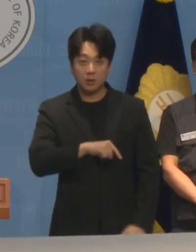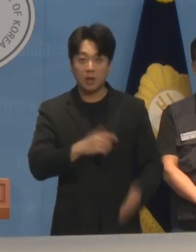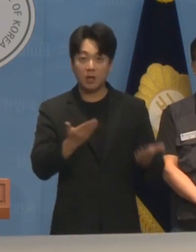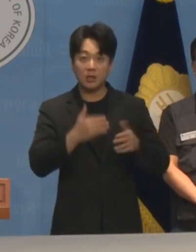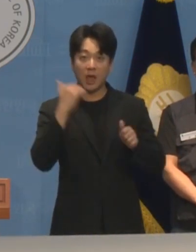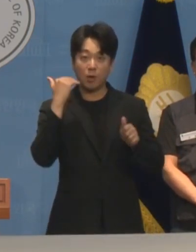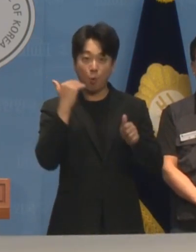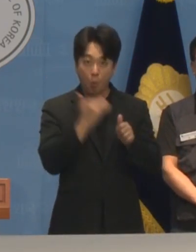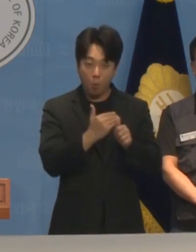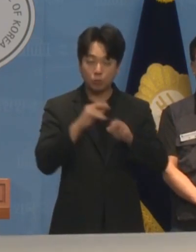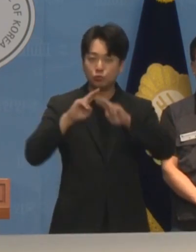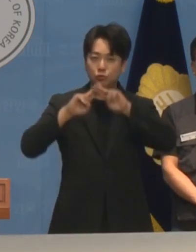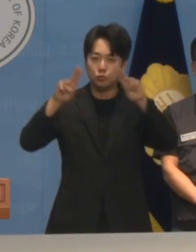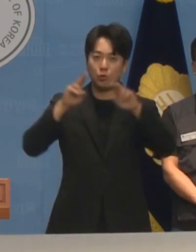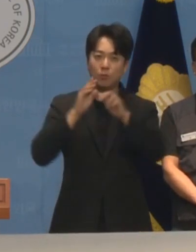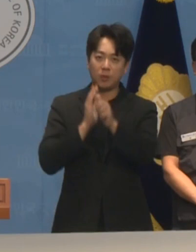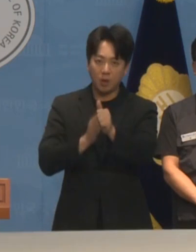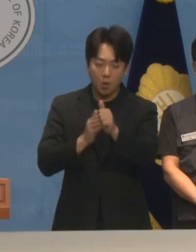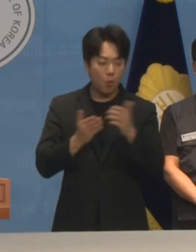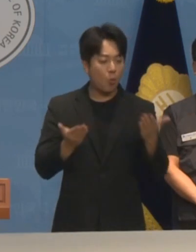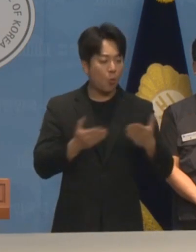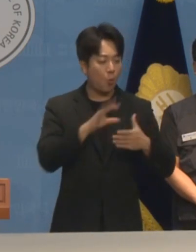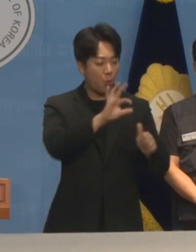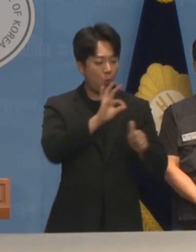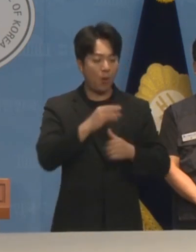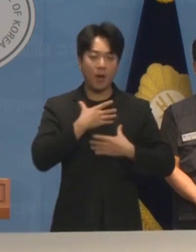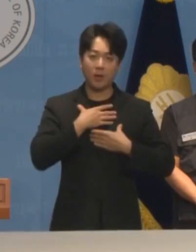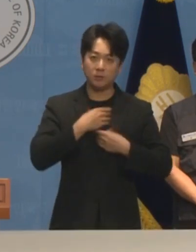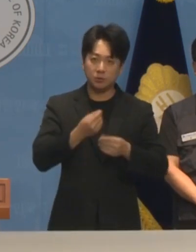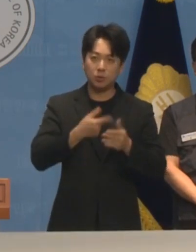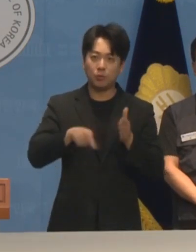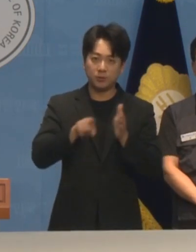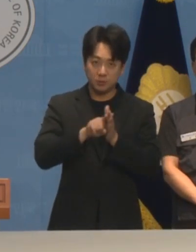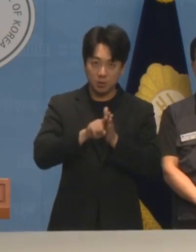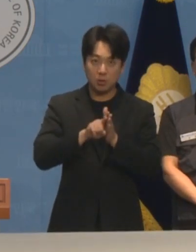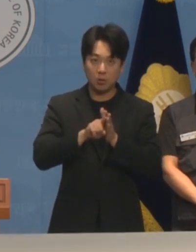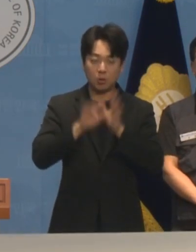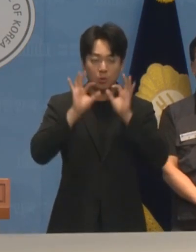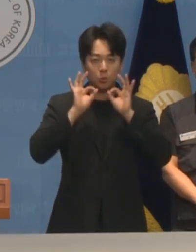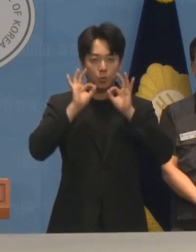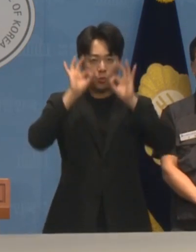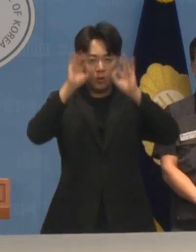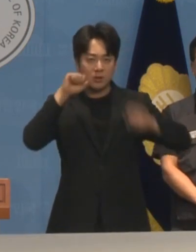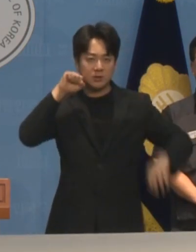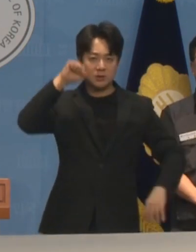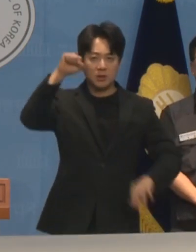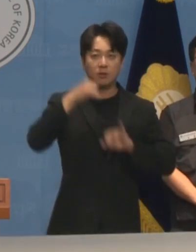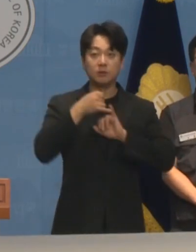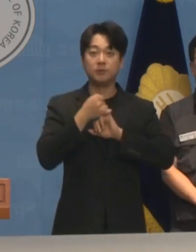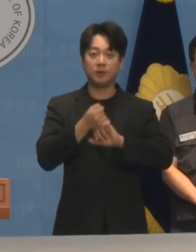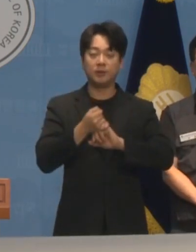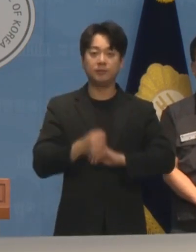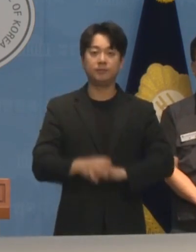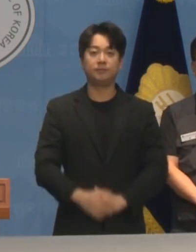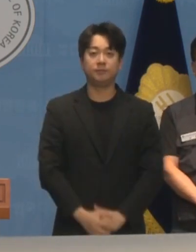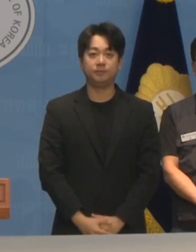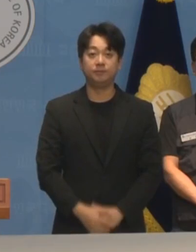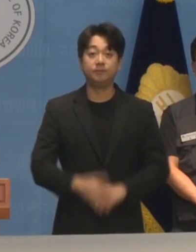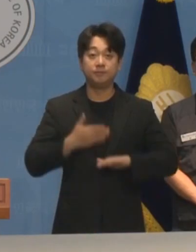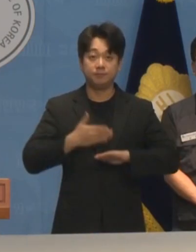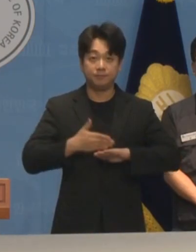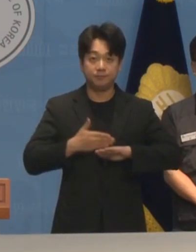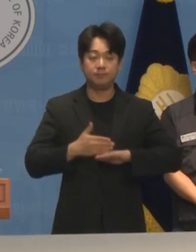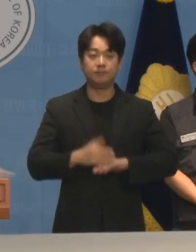철회와 온전한 고용승계 쟁취를 위해 멈추지 않고 저희는 투쟁에 정진해 나가겠습니다.